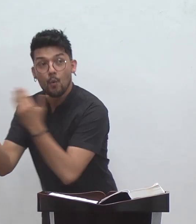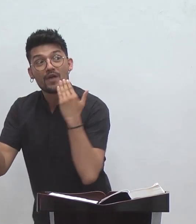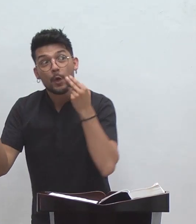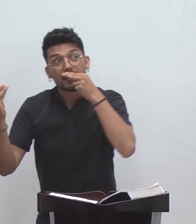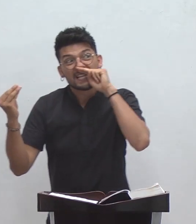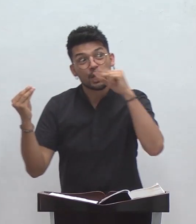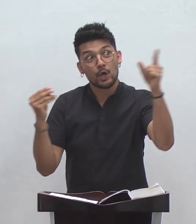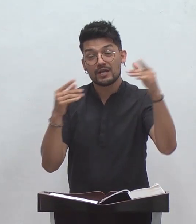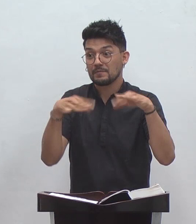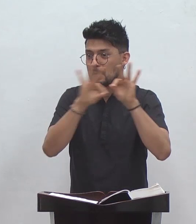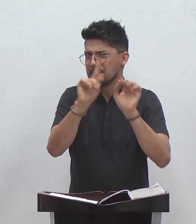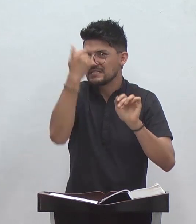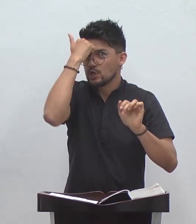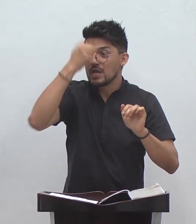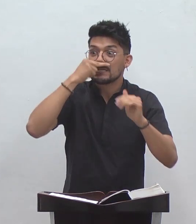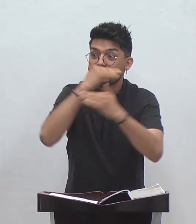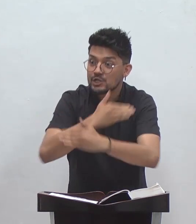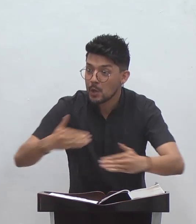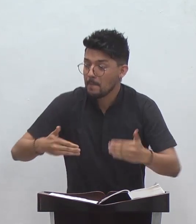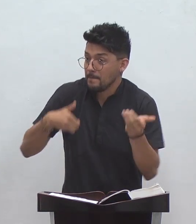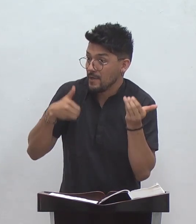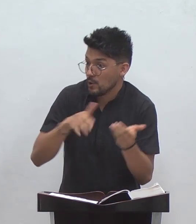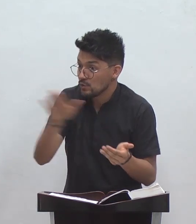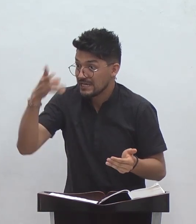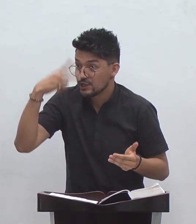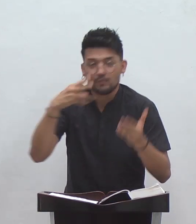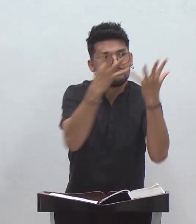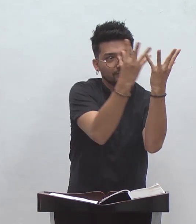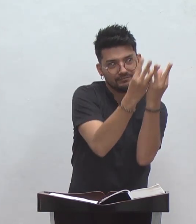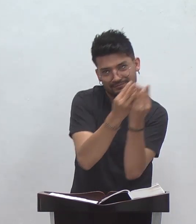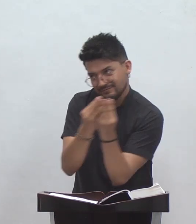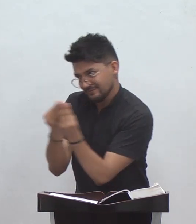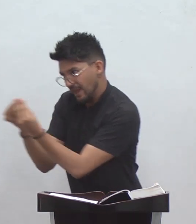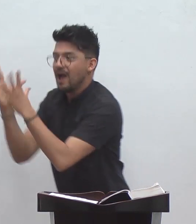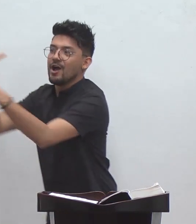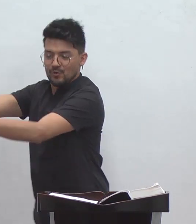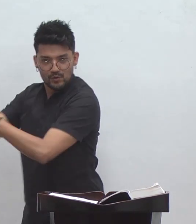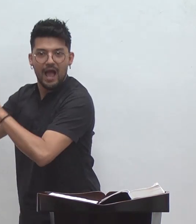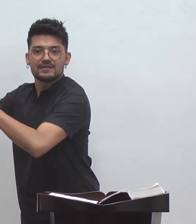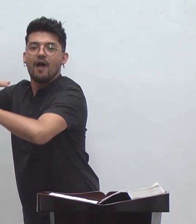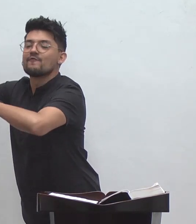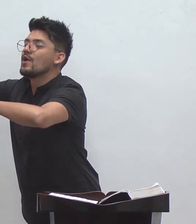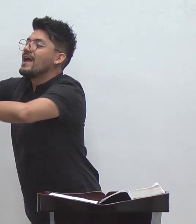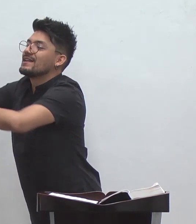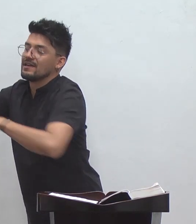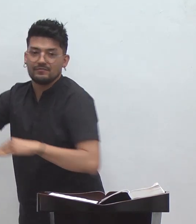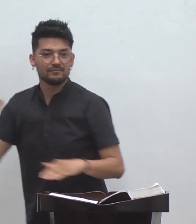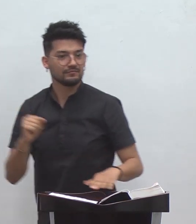El reto era salir y encontrarnos con nuestros hijos afuera de la iglesia.